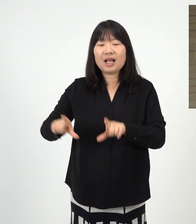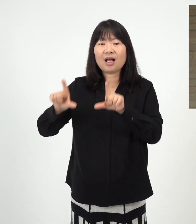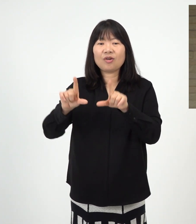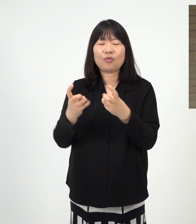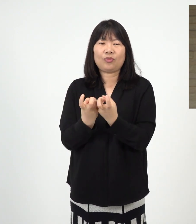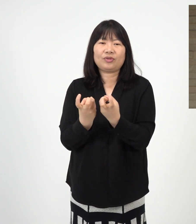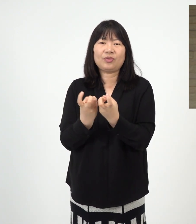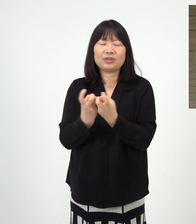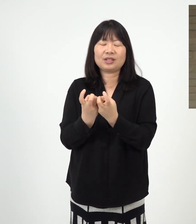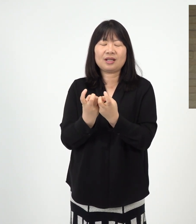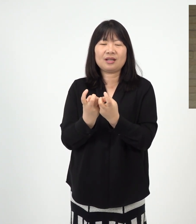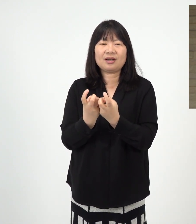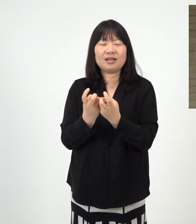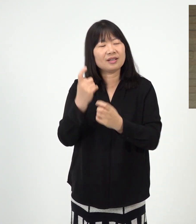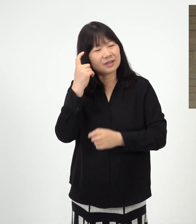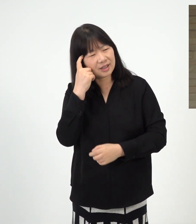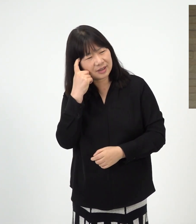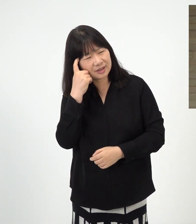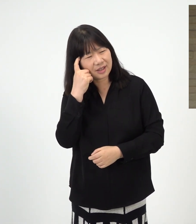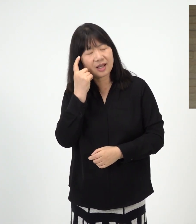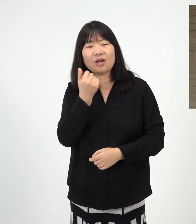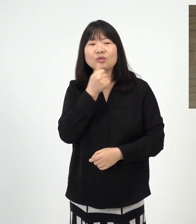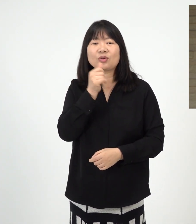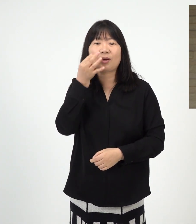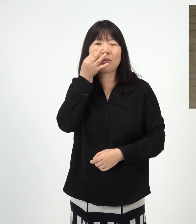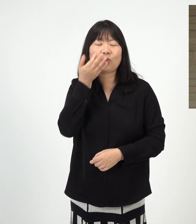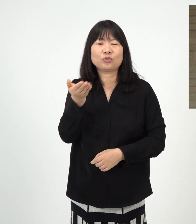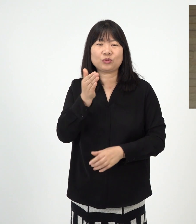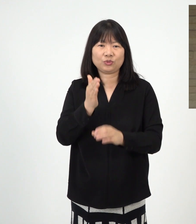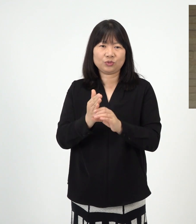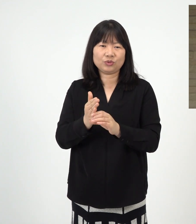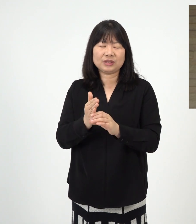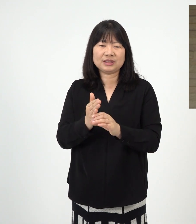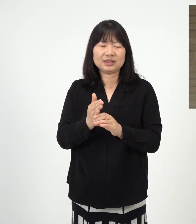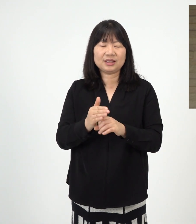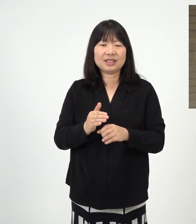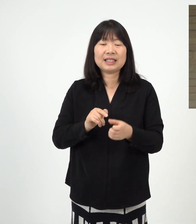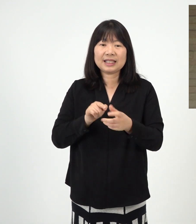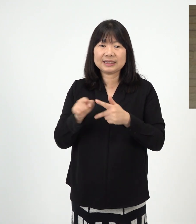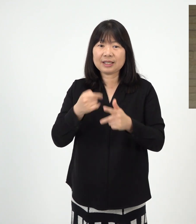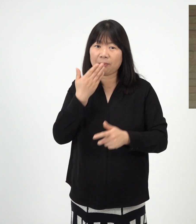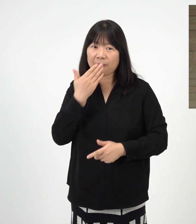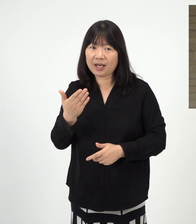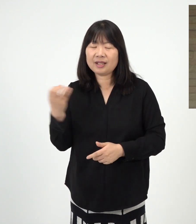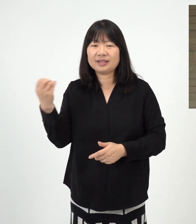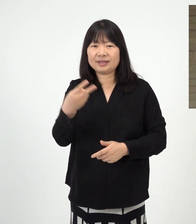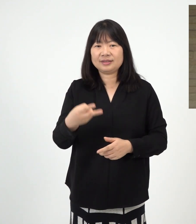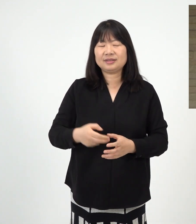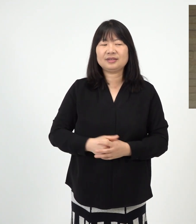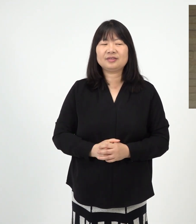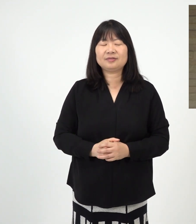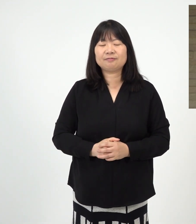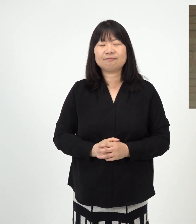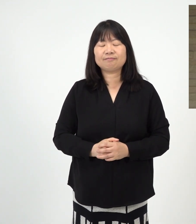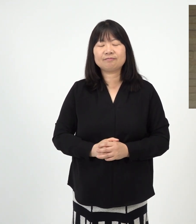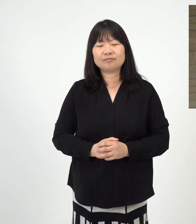어떻게 살았던 사람인가를 소개하고 있는 거예요. 이제 구조를 이해하시겠어요? 다시요.